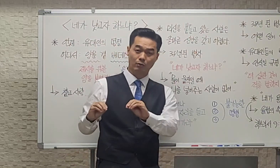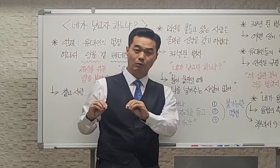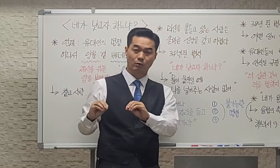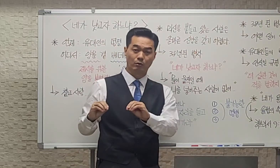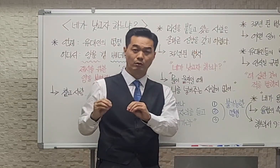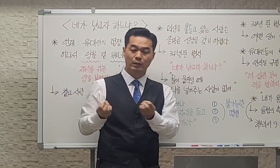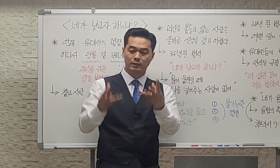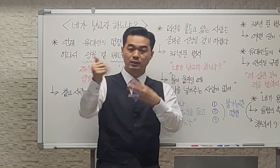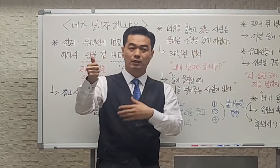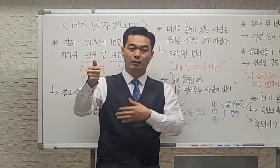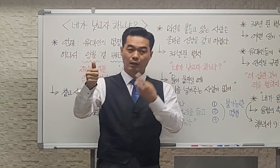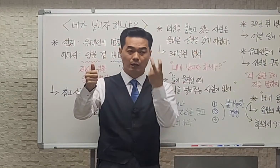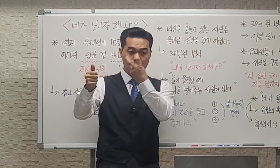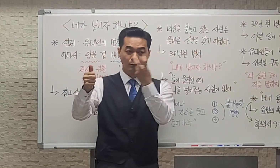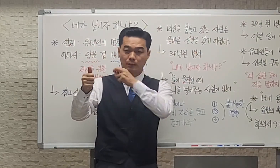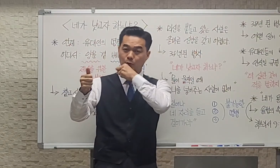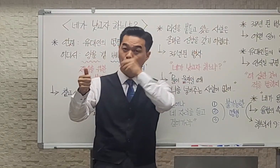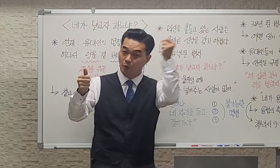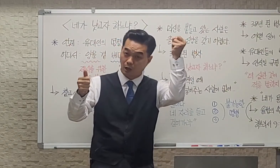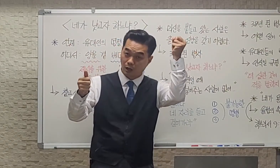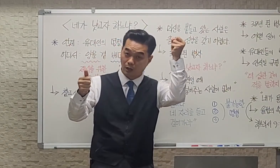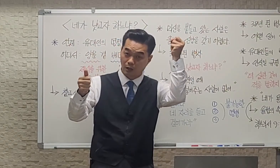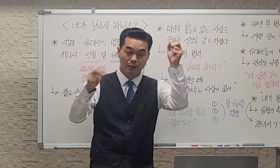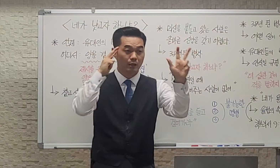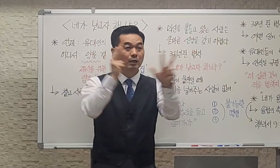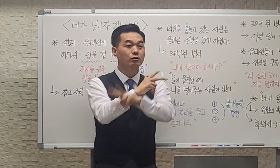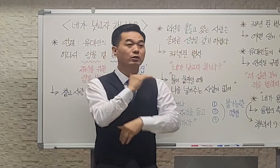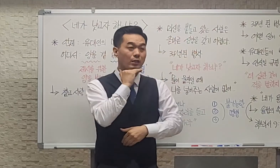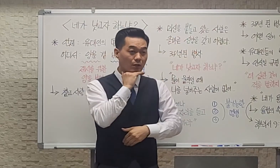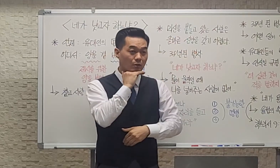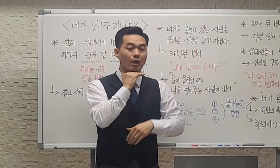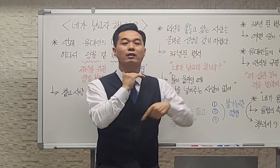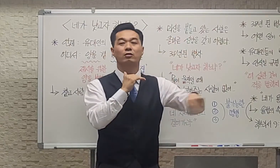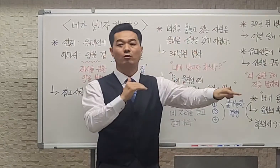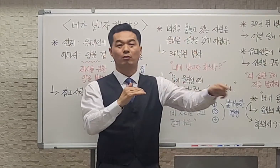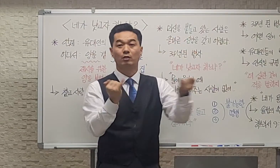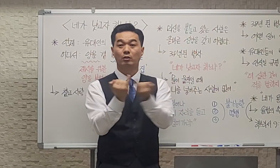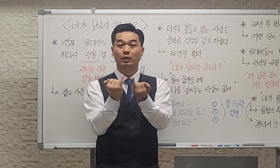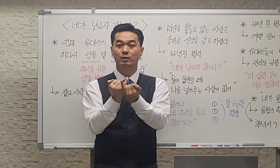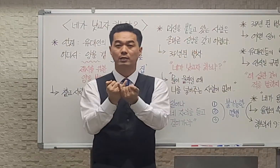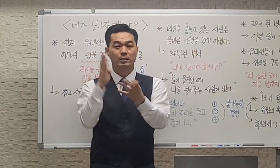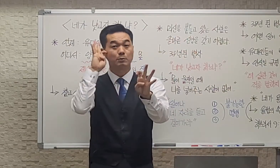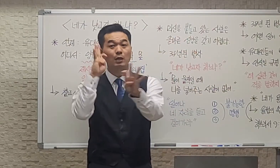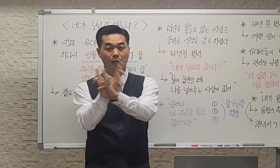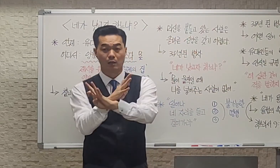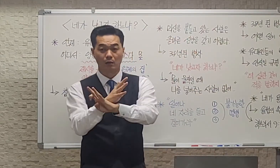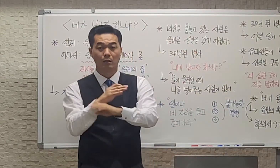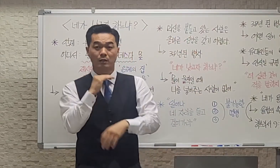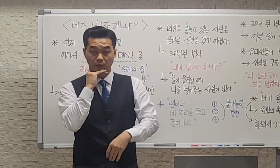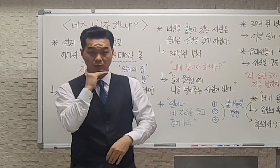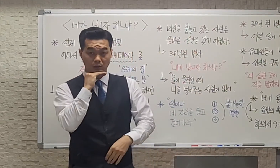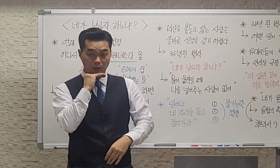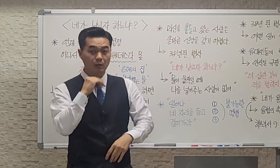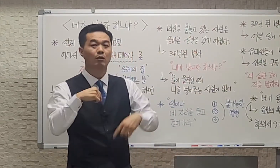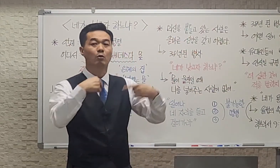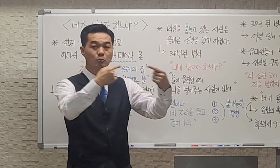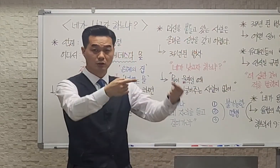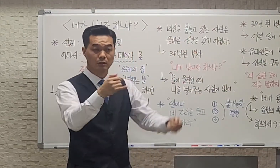나아도 제사장한테 검사받고 통과, 일주일 기다렸다가 갔어요. 여자는 14일 기다렸다가 공동체 들어갈 수